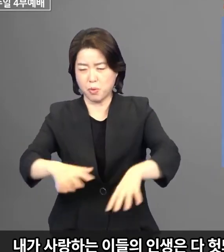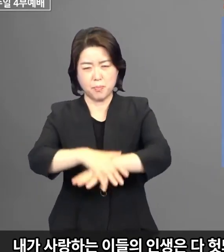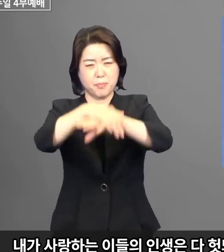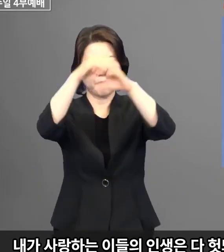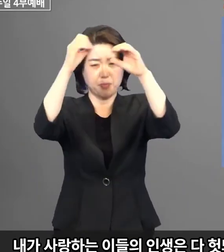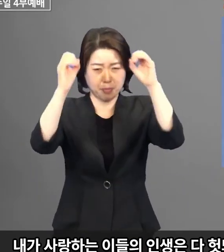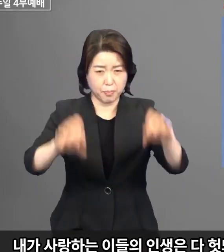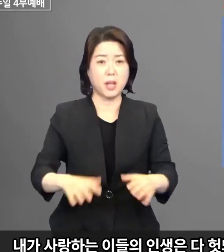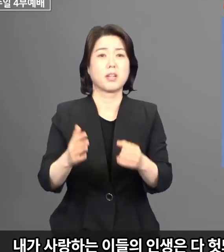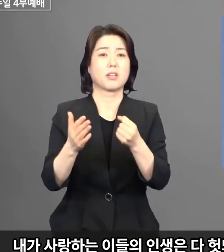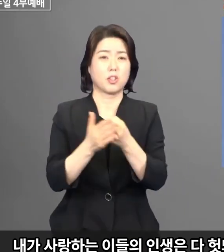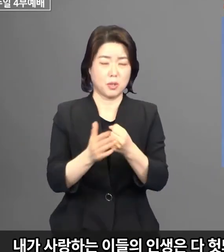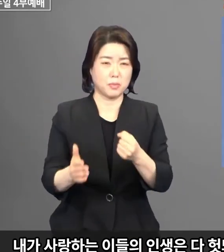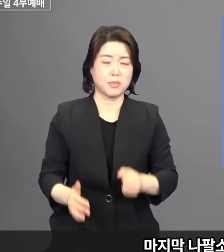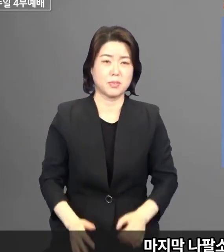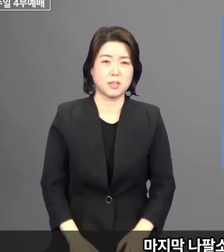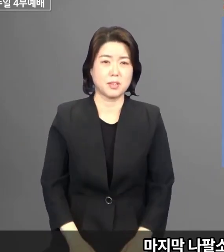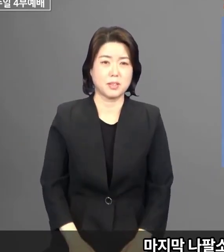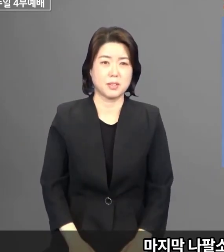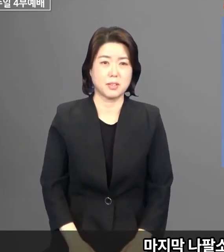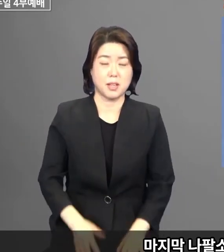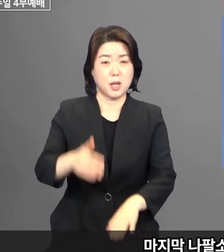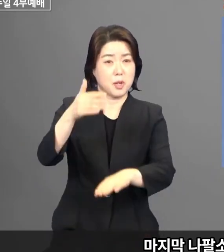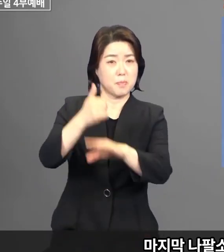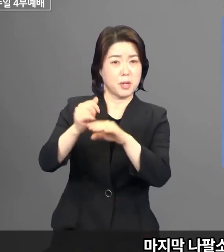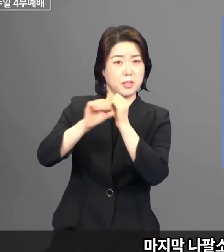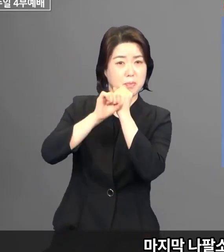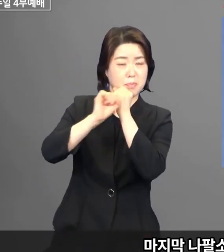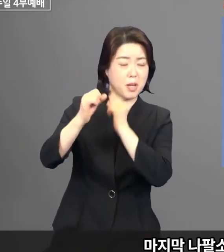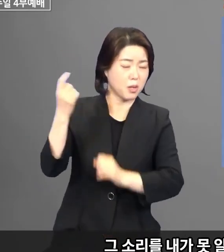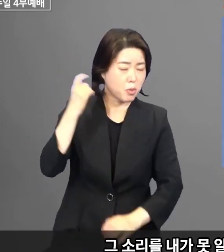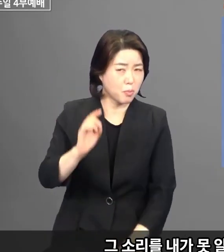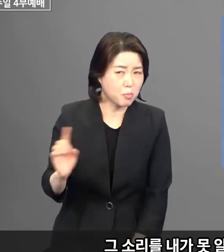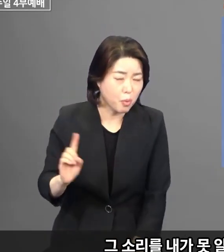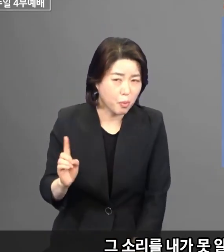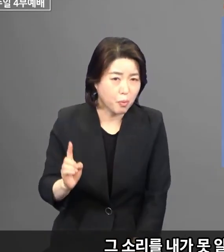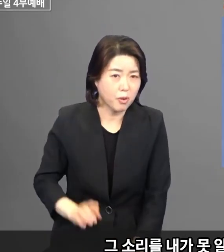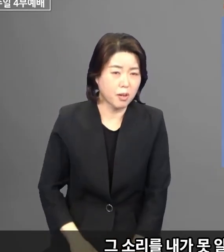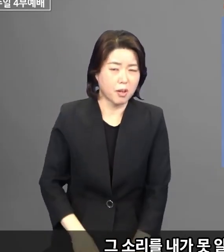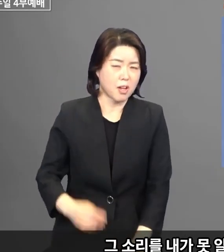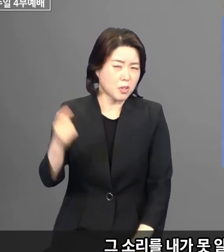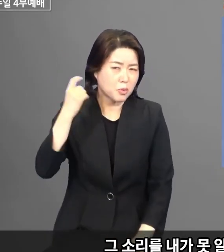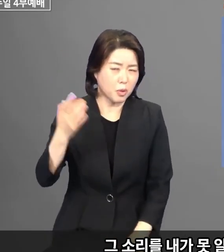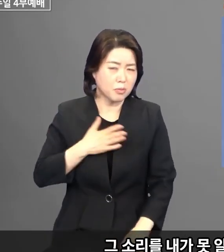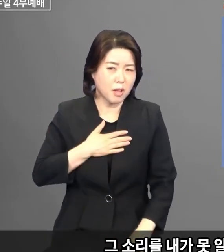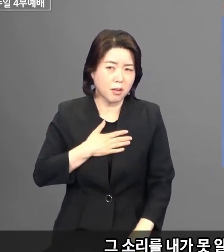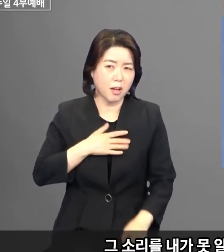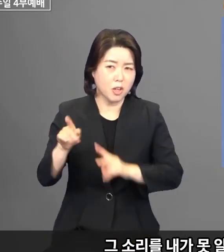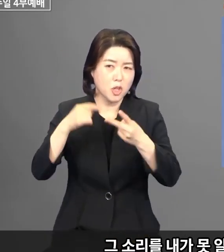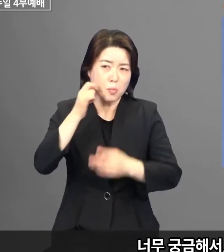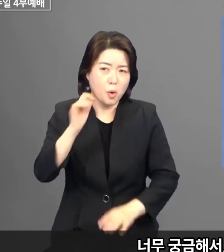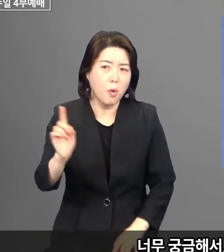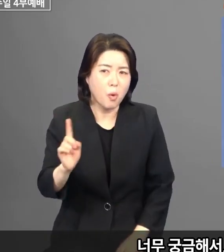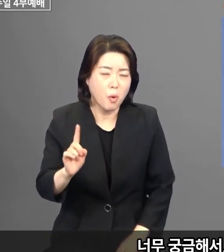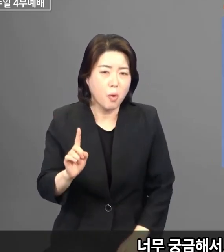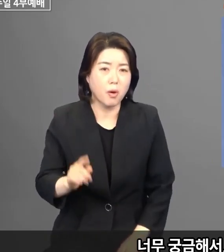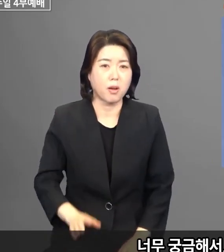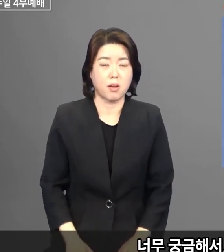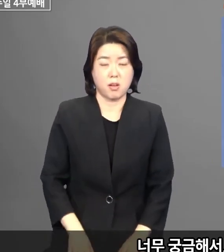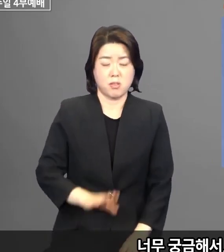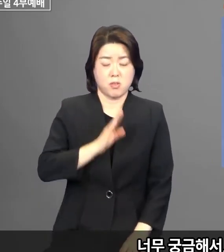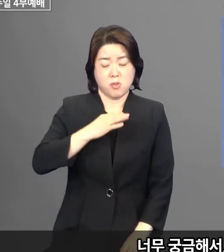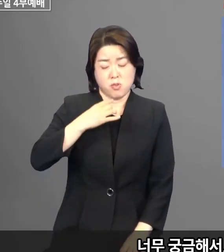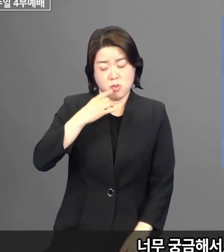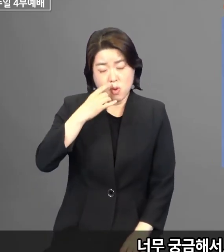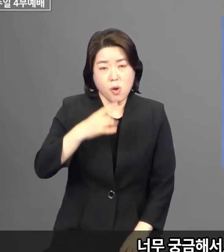헛될 것이기 때문입니다. 마지막 나팔 소리가 어떨까? 그 소리를 내가 못 알아들으면 어떡하지? 너무